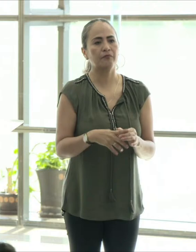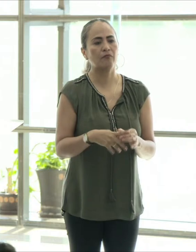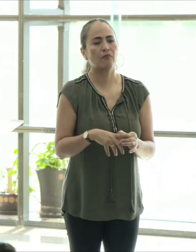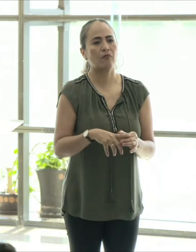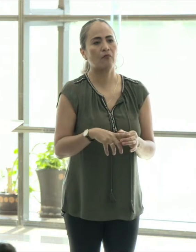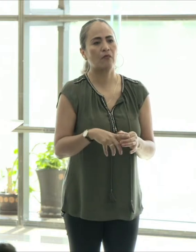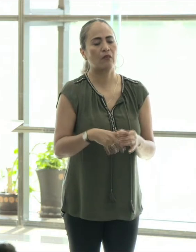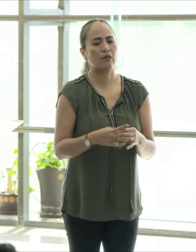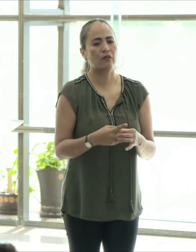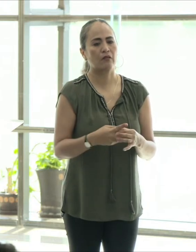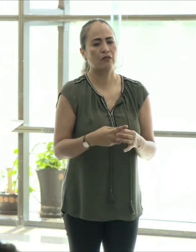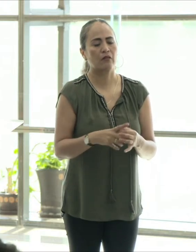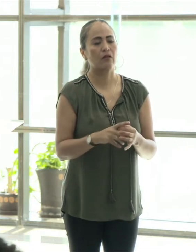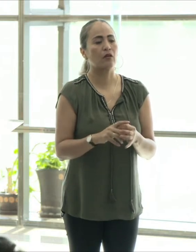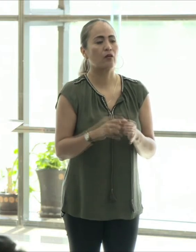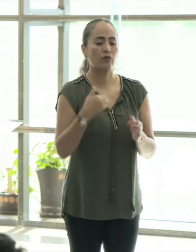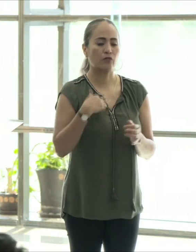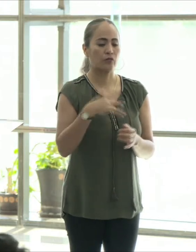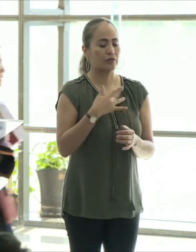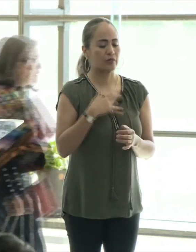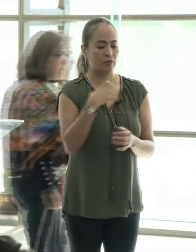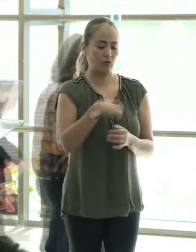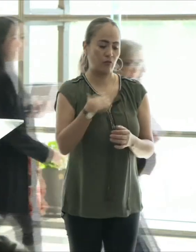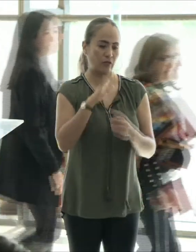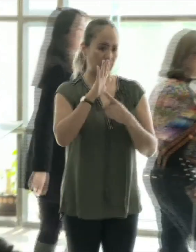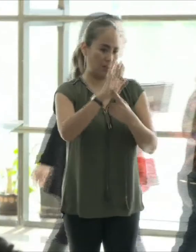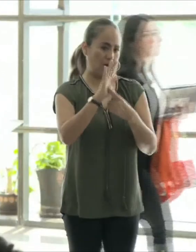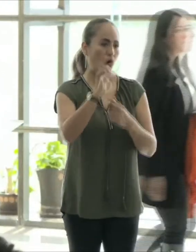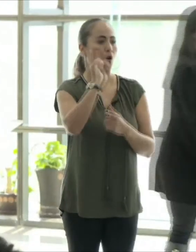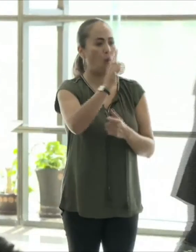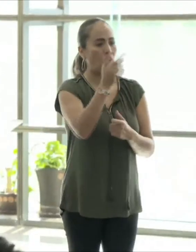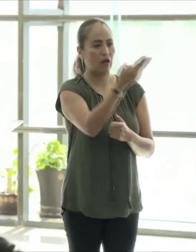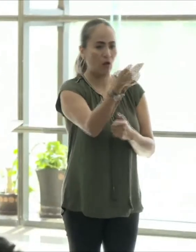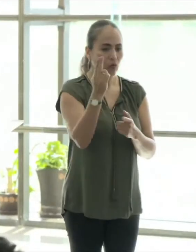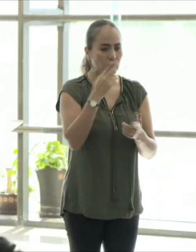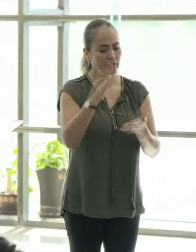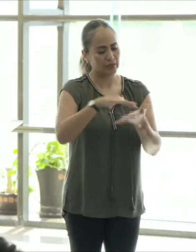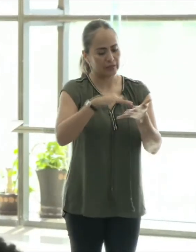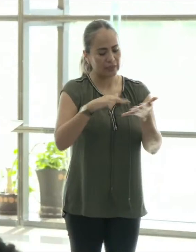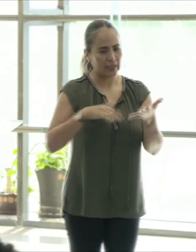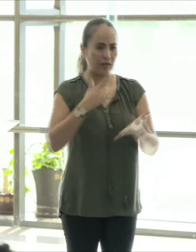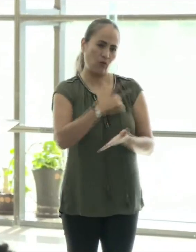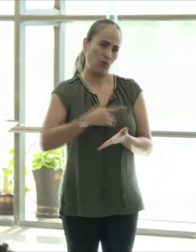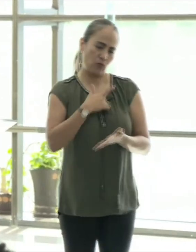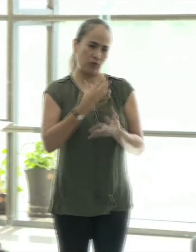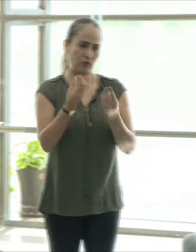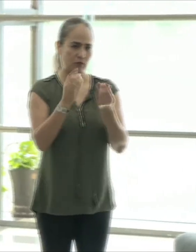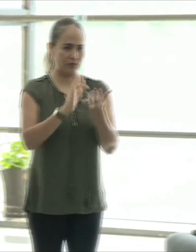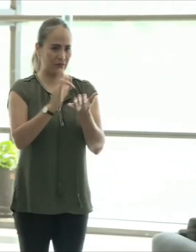presentar este estudio esperemos que que lo puedan leer y que les guste Muchas gracias